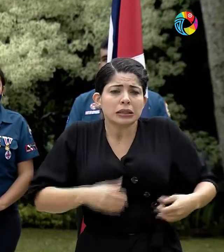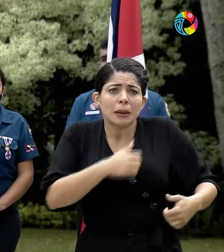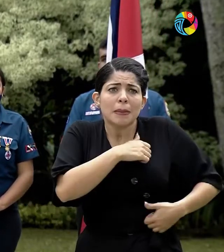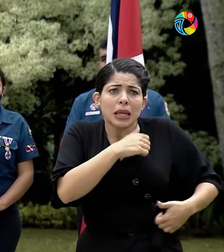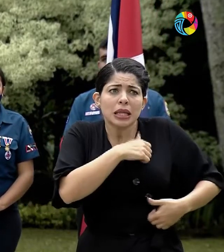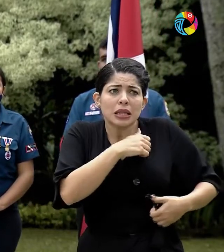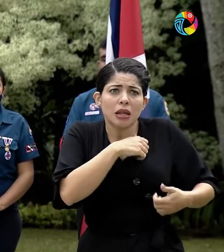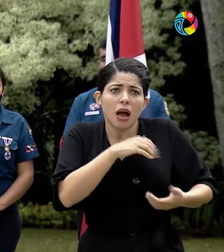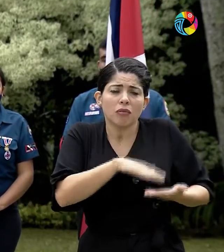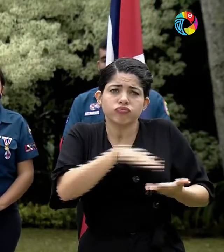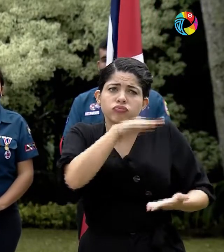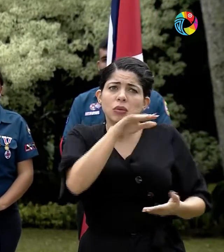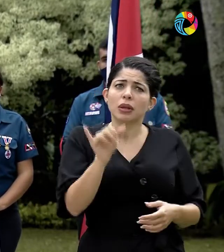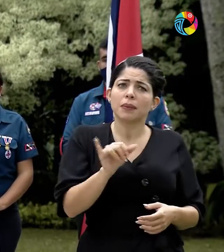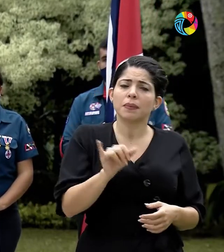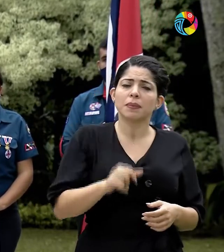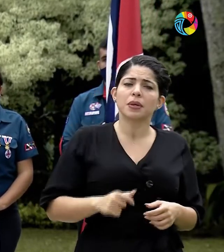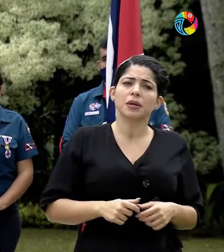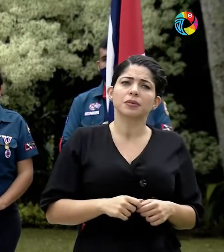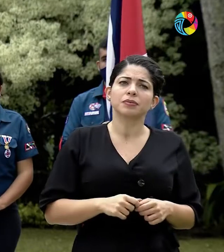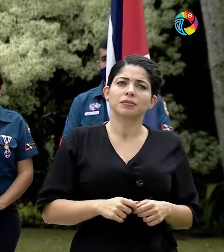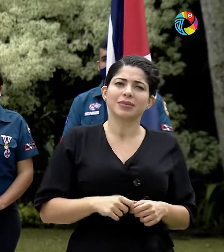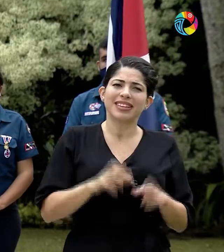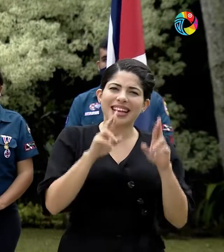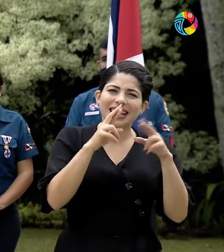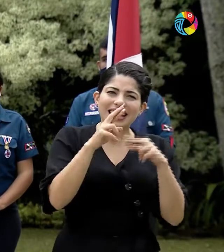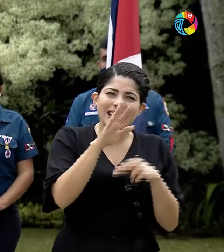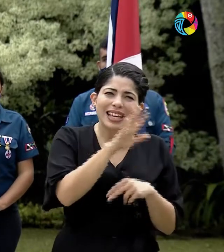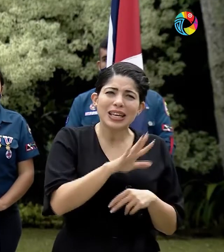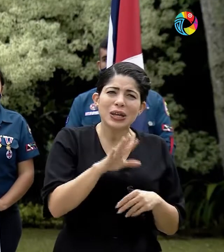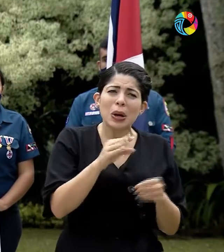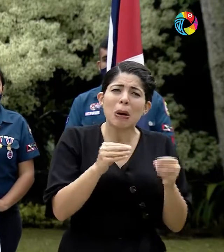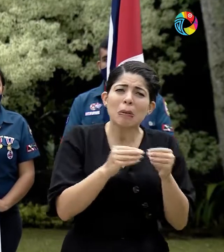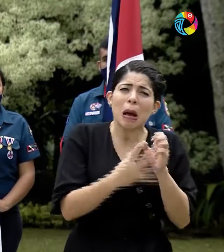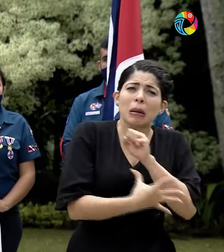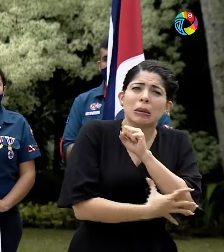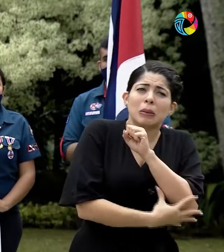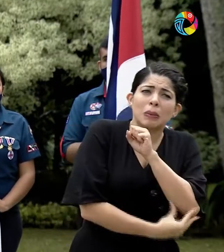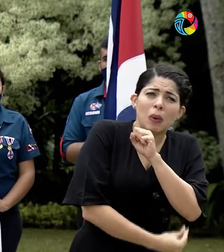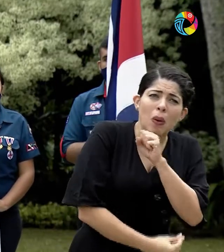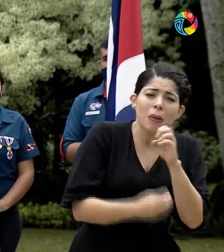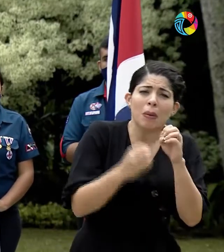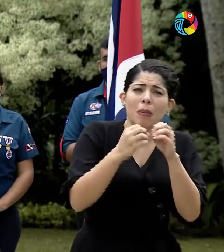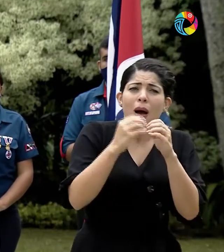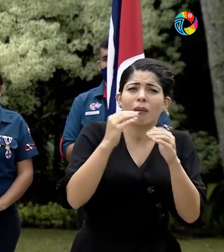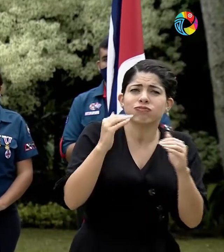ha ocurrido. En una región que nos estamos empobreciendo o creciendo la desigualdad.